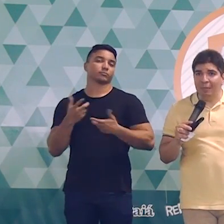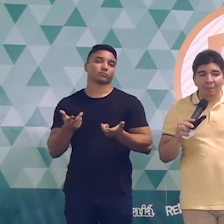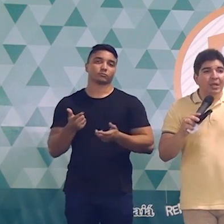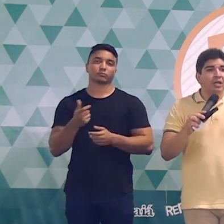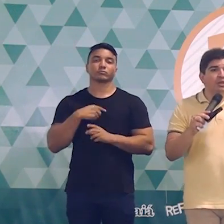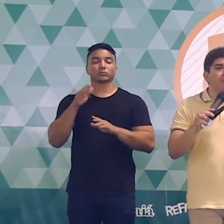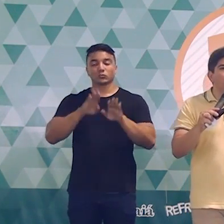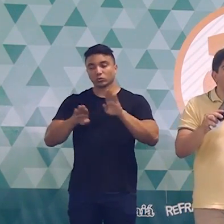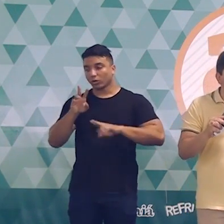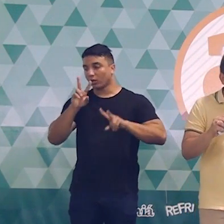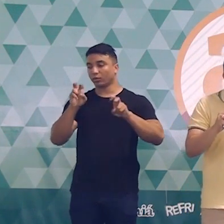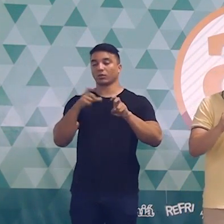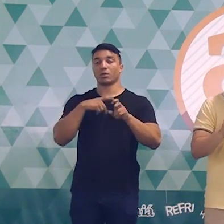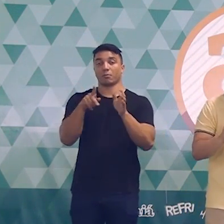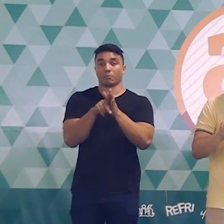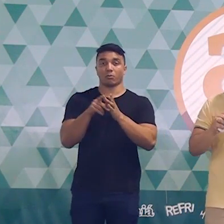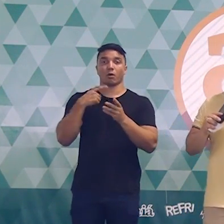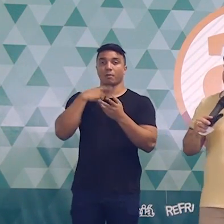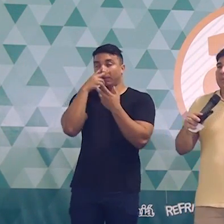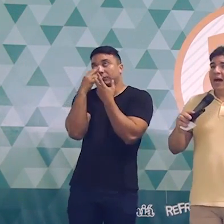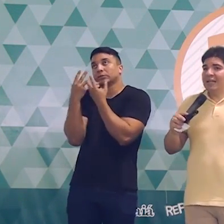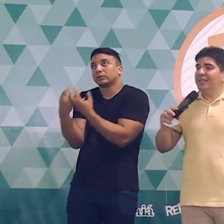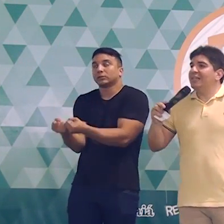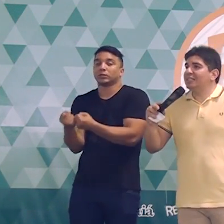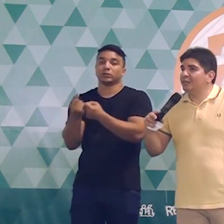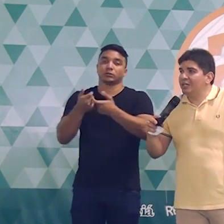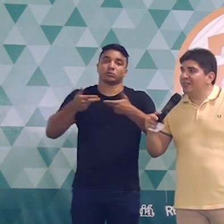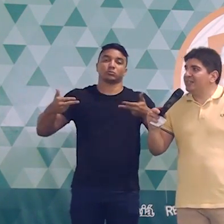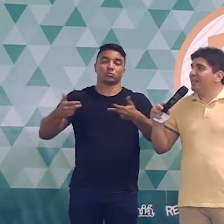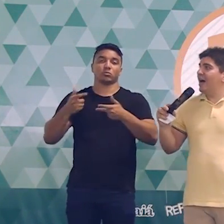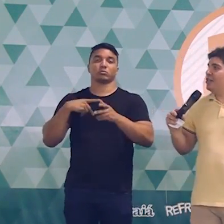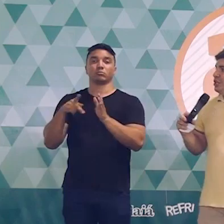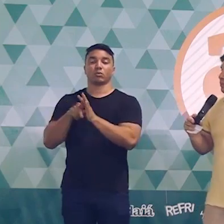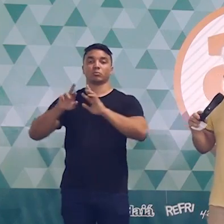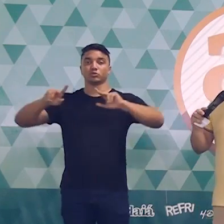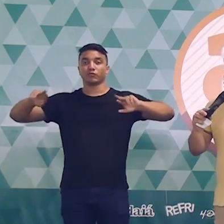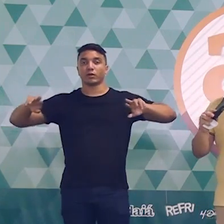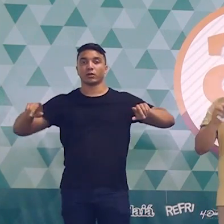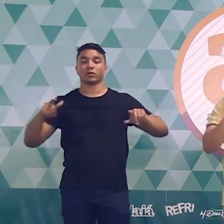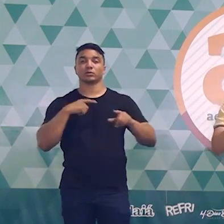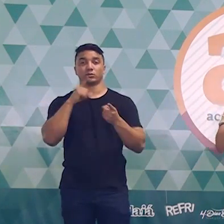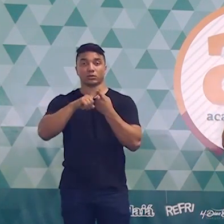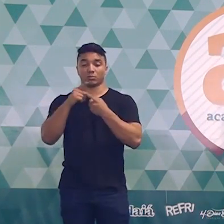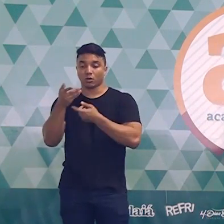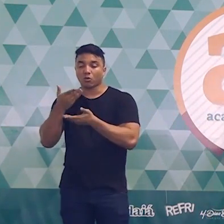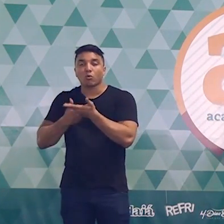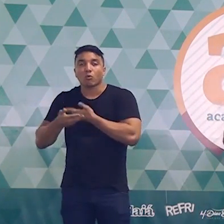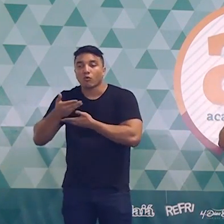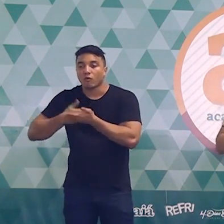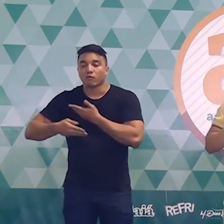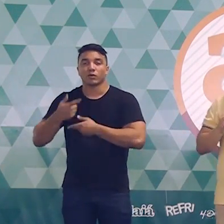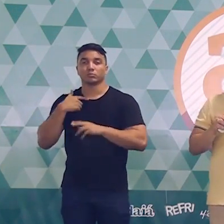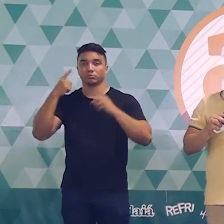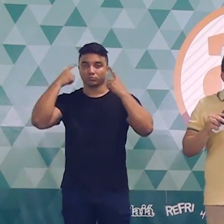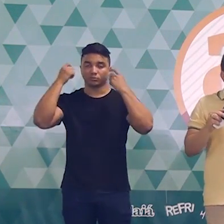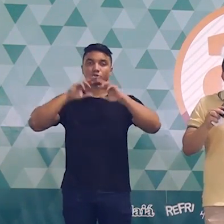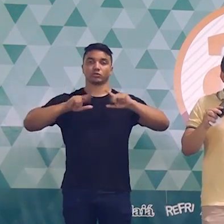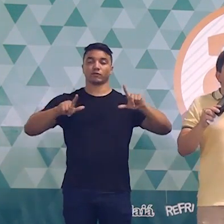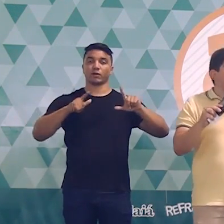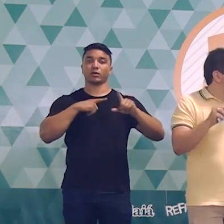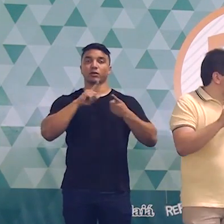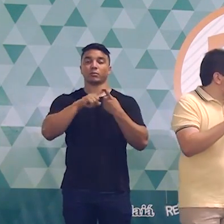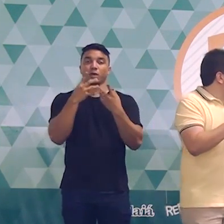tipo de tema, que envolve o quê? Tolerância, aceitação da diversidade, convivência com a discrepância,